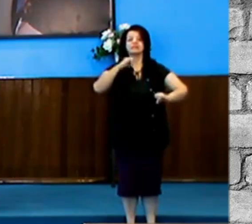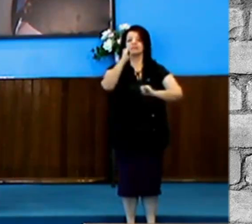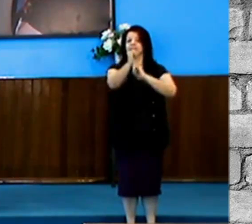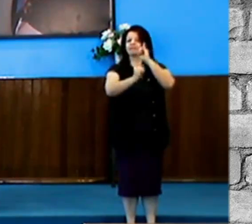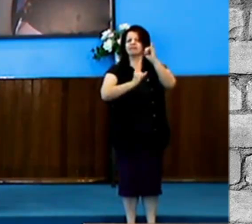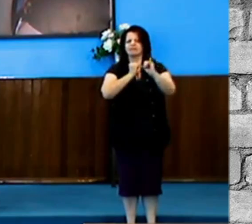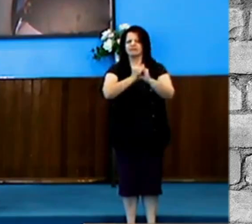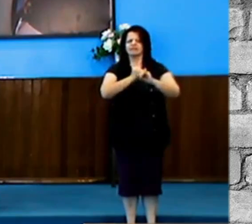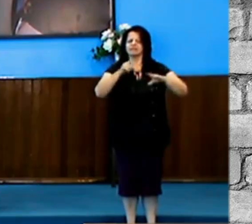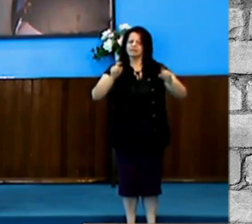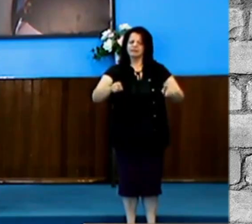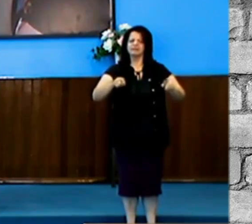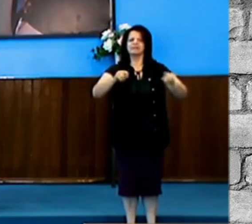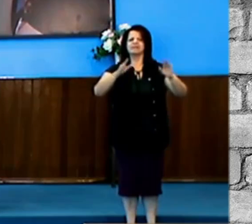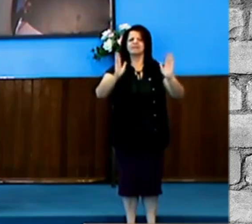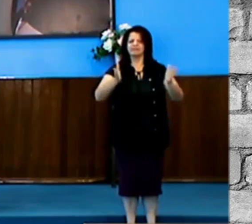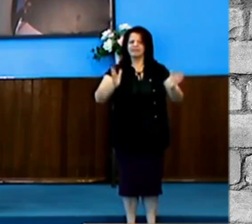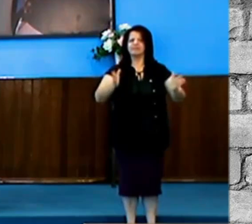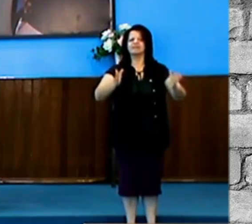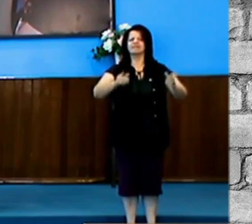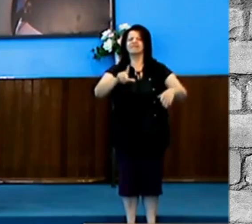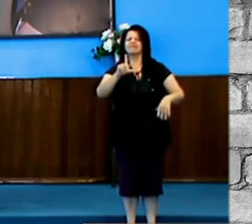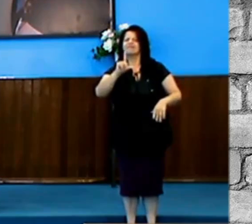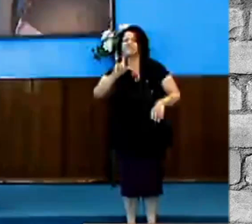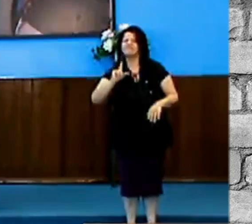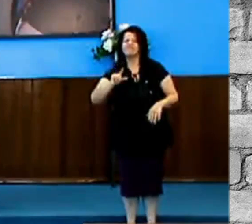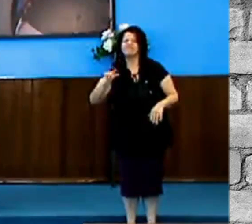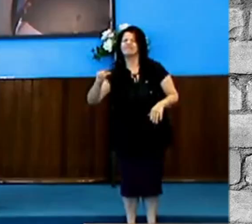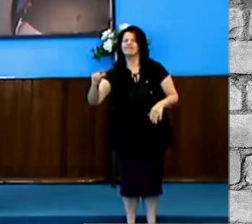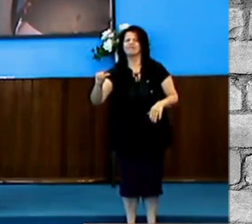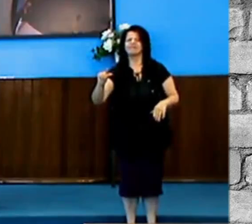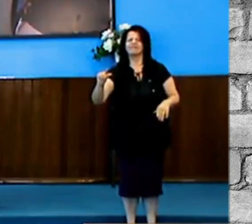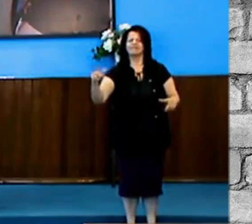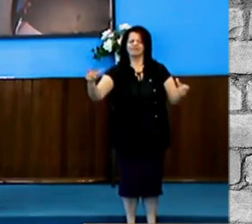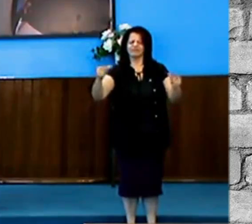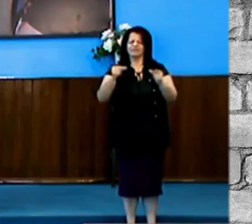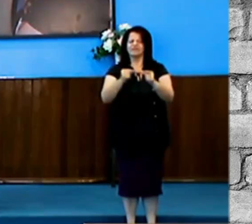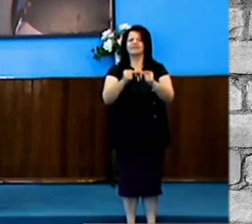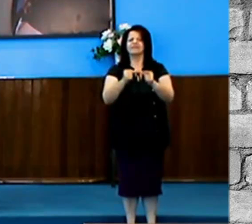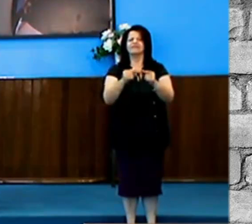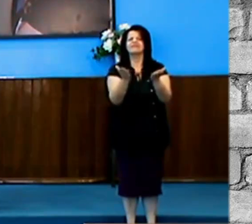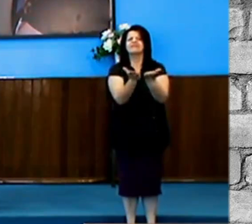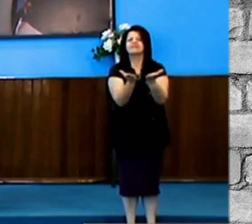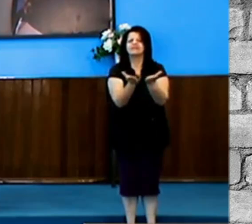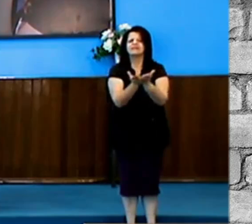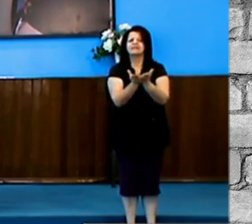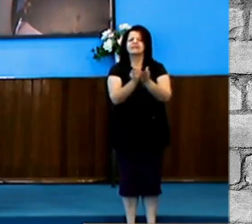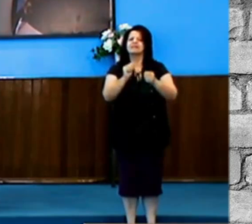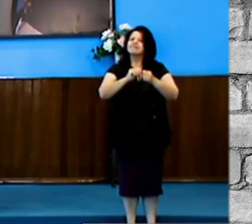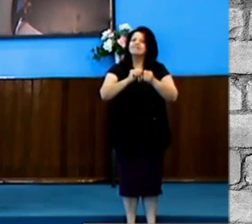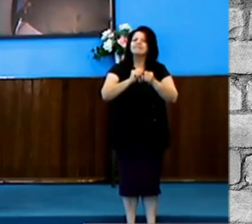temos poucos e poucas irmãos e irmãs que estão conosco para fazer com que esse culto aconteça. Ainda